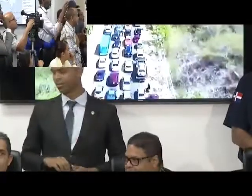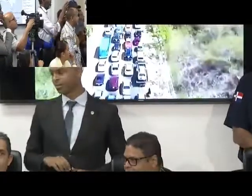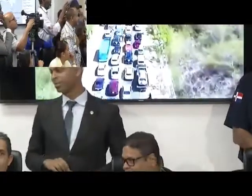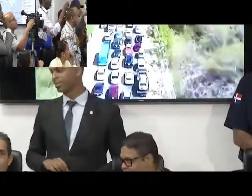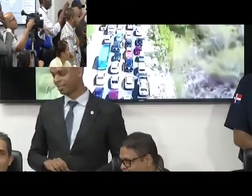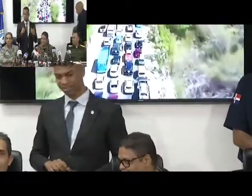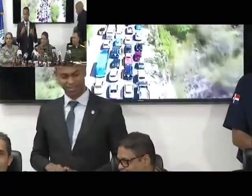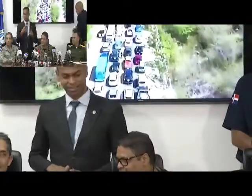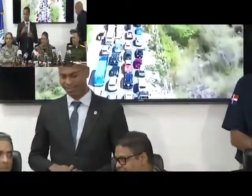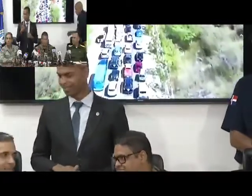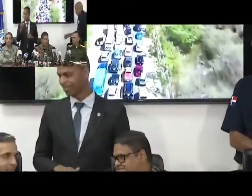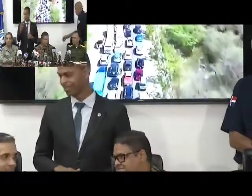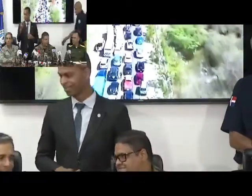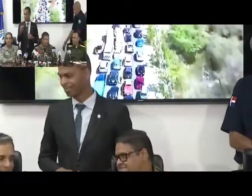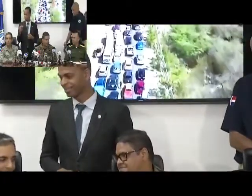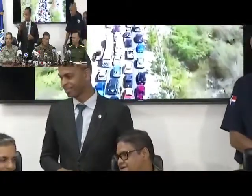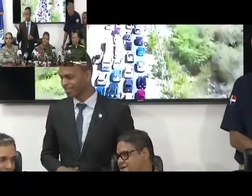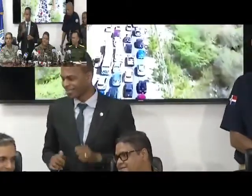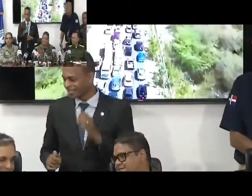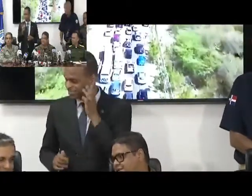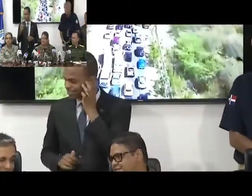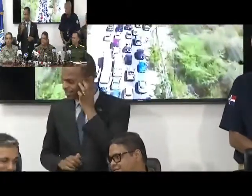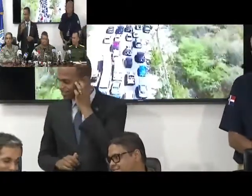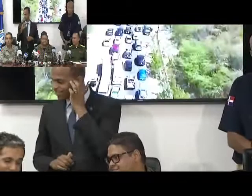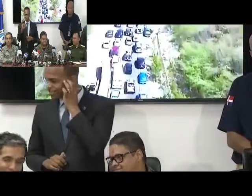Bueno, está el comandante Durán de la policía y también está DGC. La DGC.